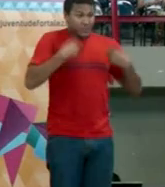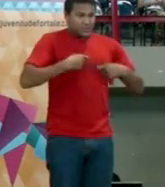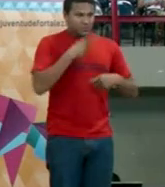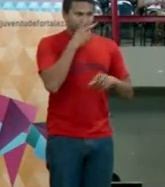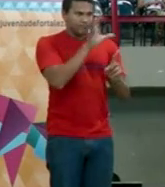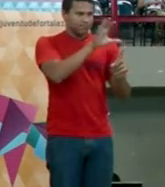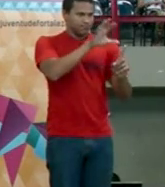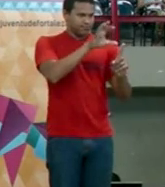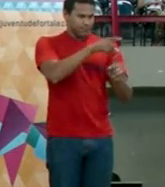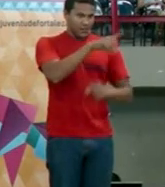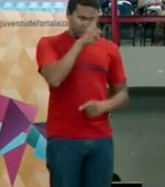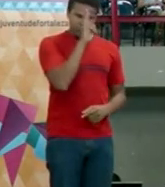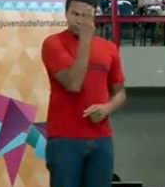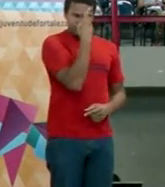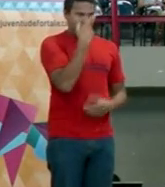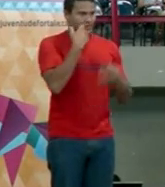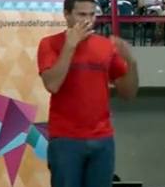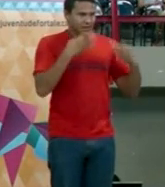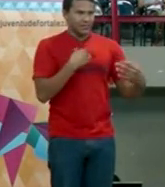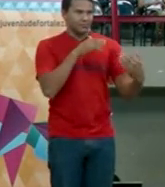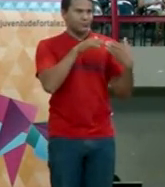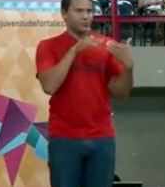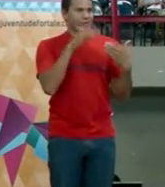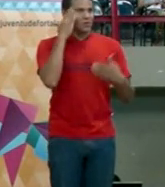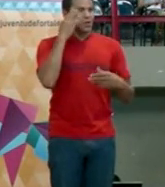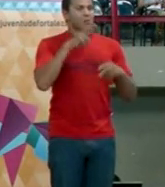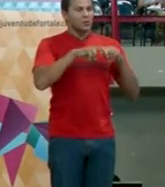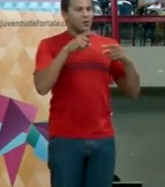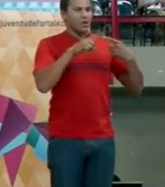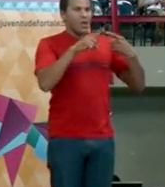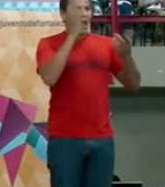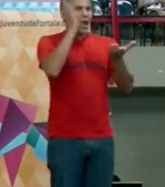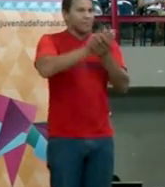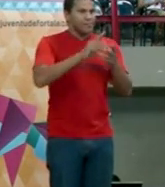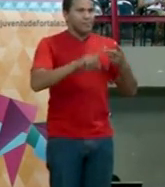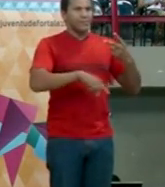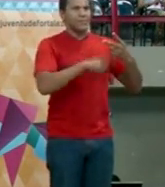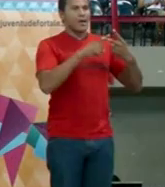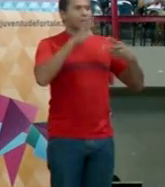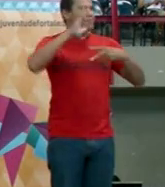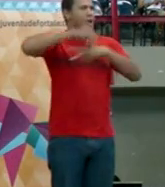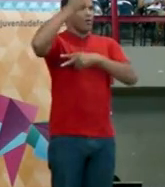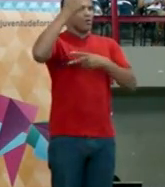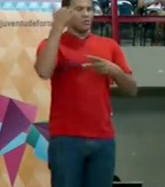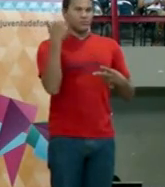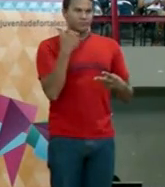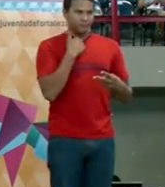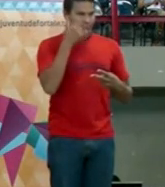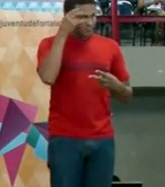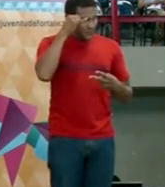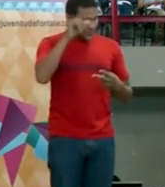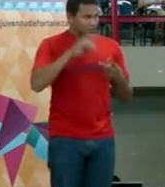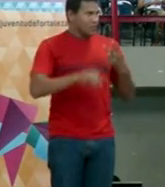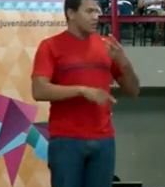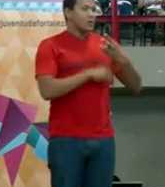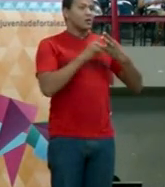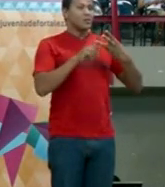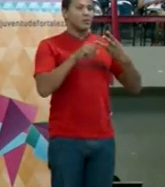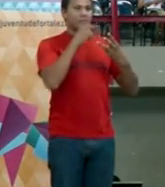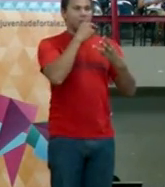está certo. Então, evitem acabar, evitem a melhor e não conclua dizendo que